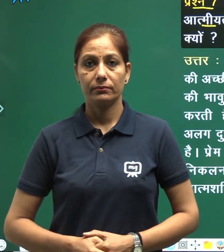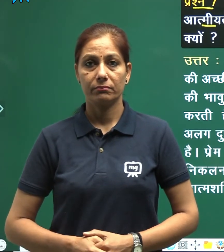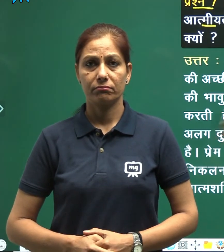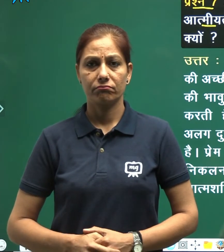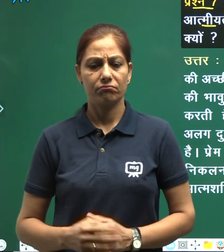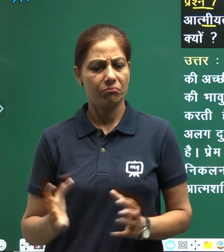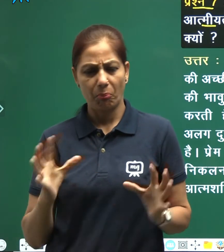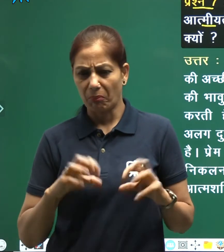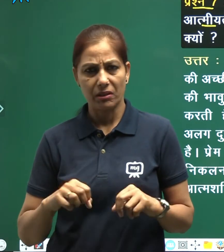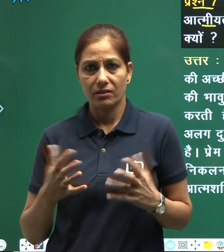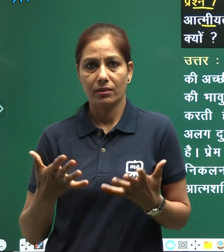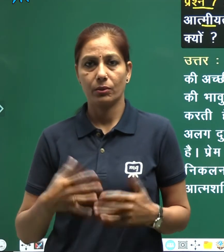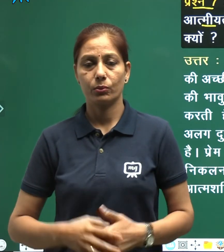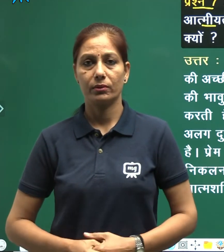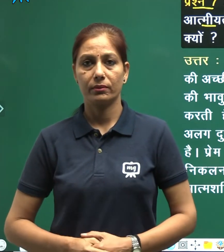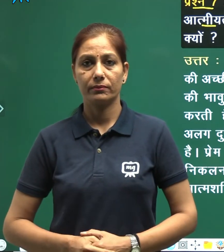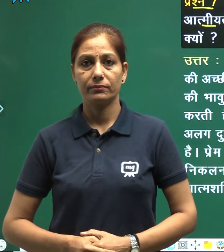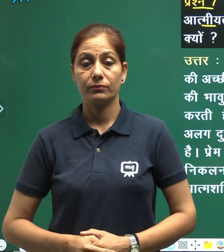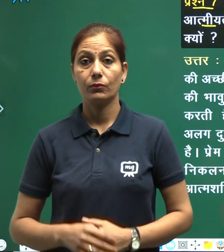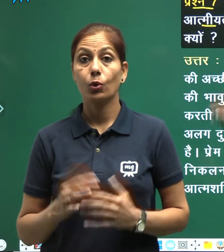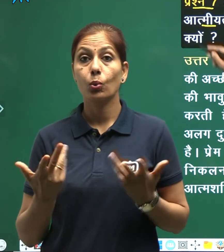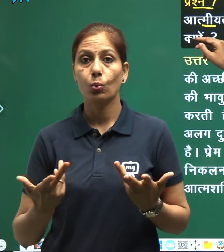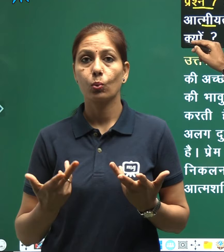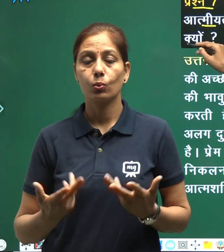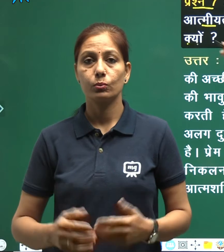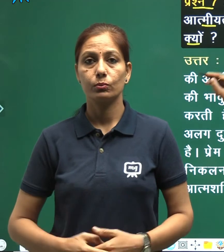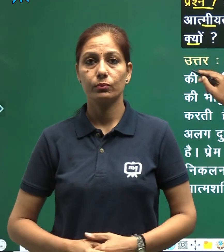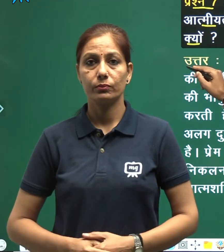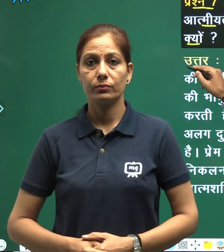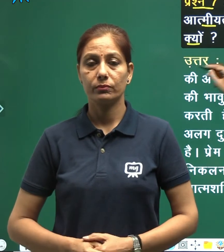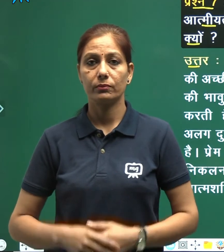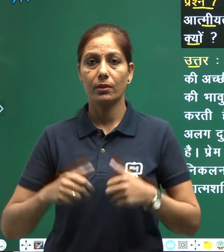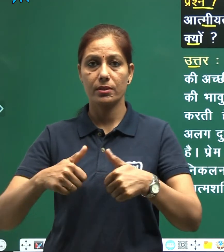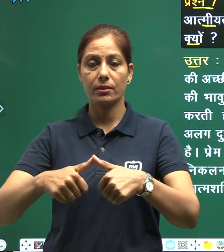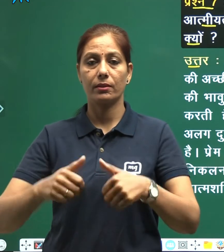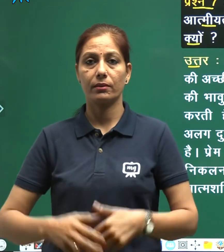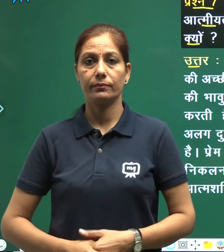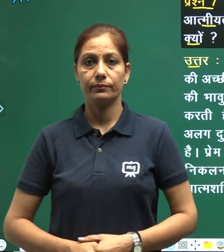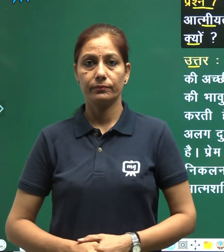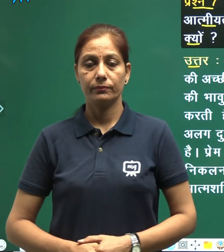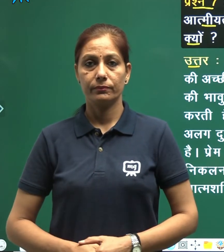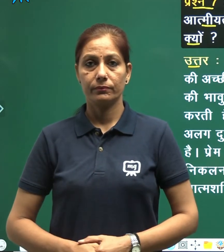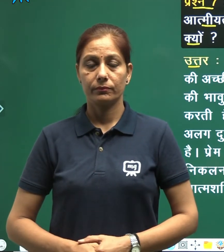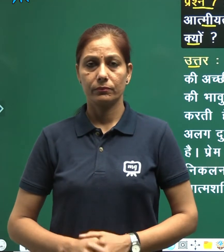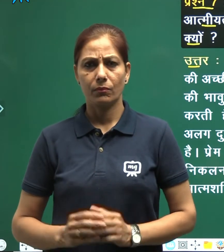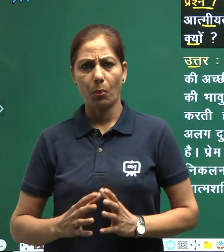बर्दाश्त नहीं होती, क्यों? उत्तर है